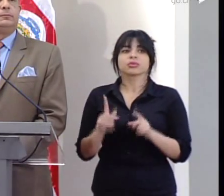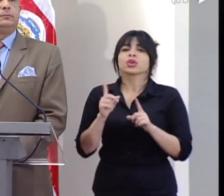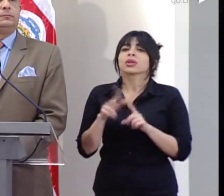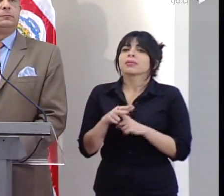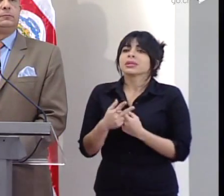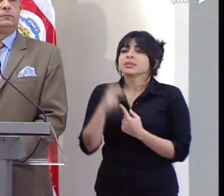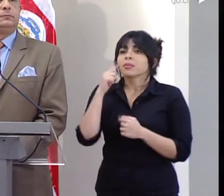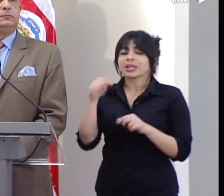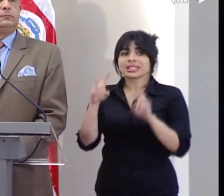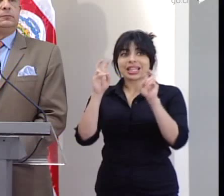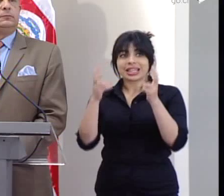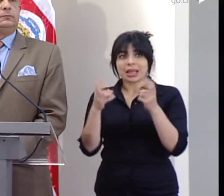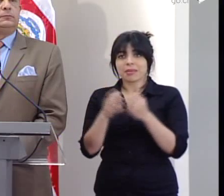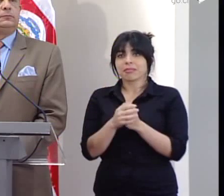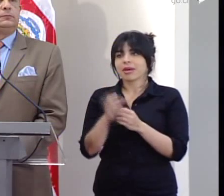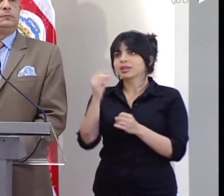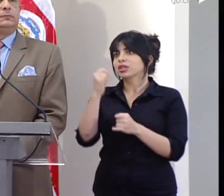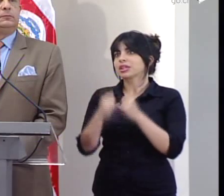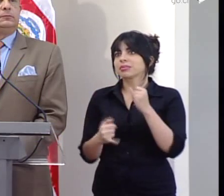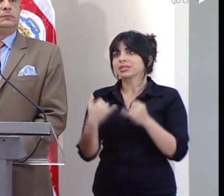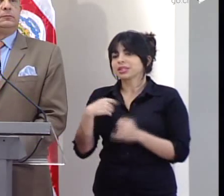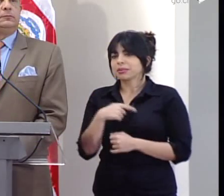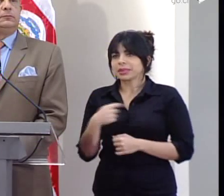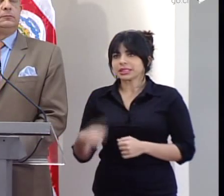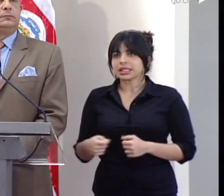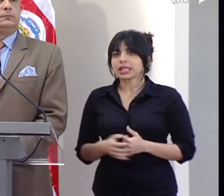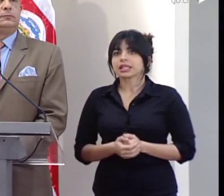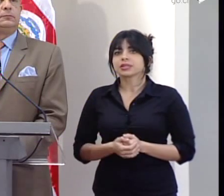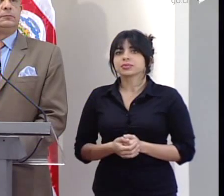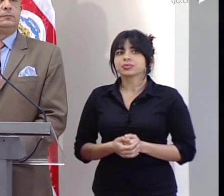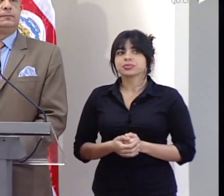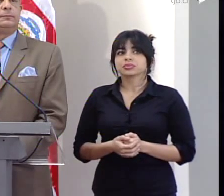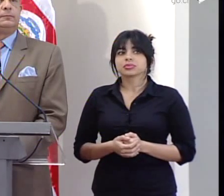Porque este tema es de no acabar, señor presidente.